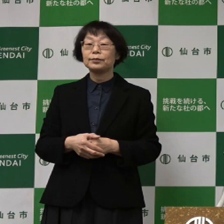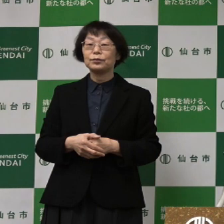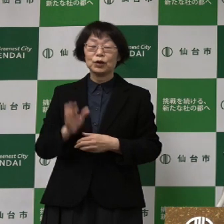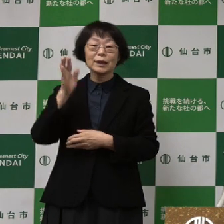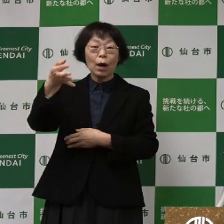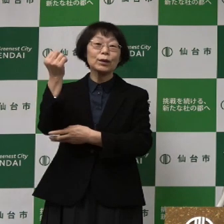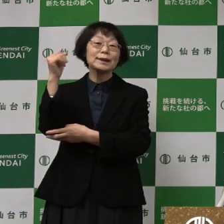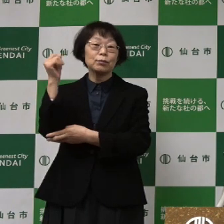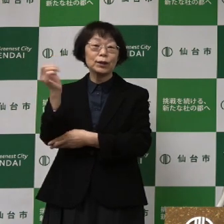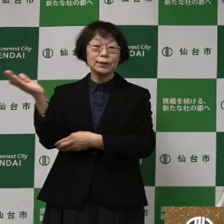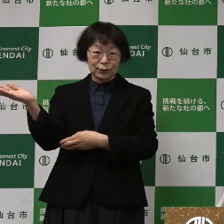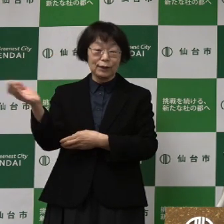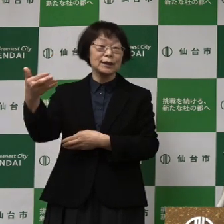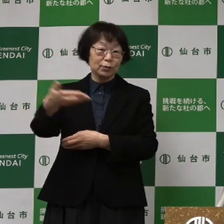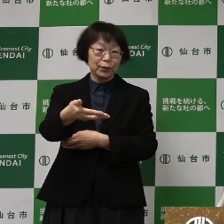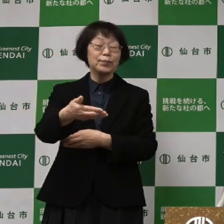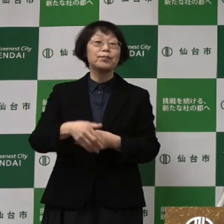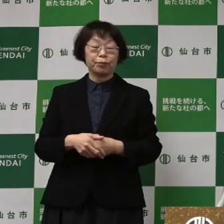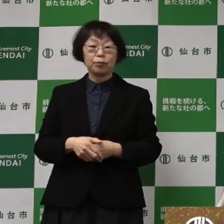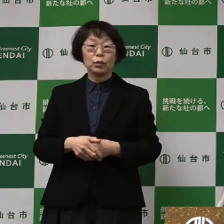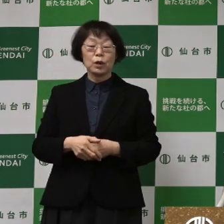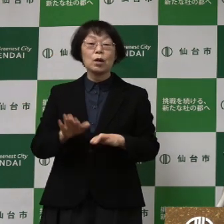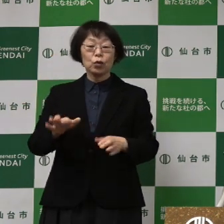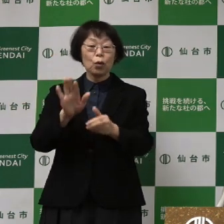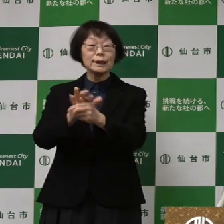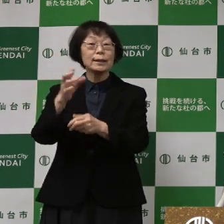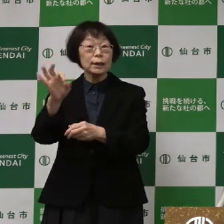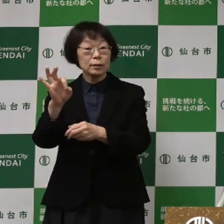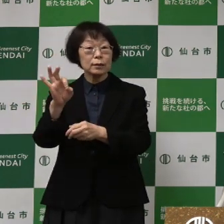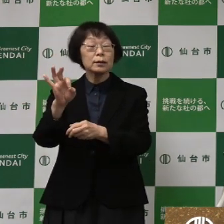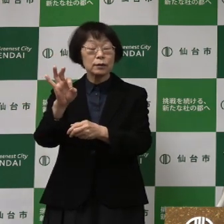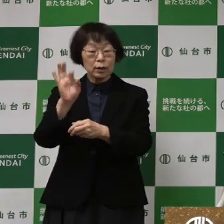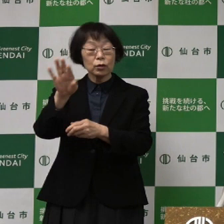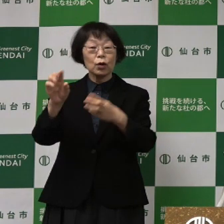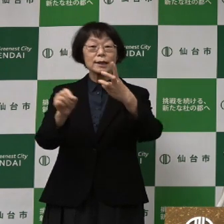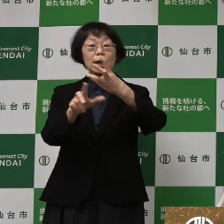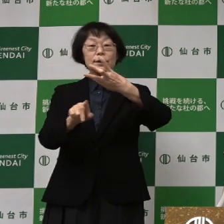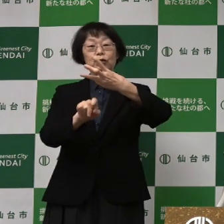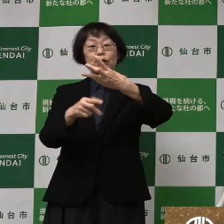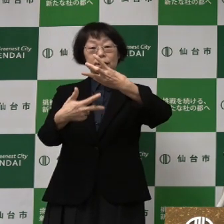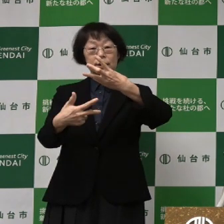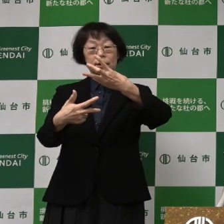株式会社セールス、この支援金ですね、17日から申請ということで、